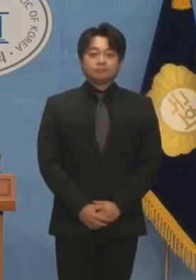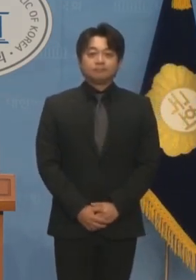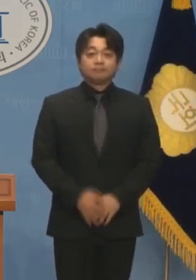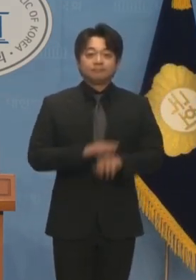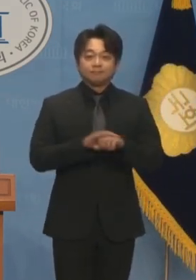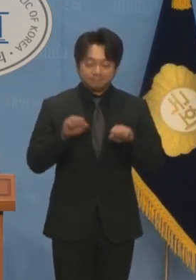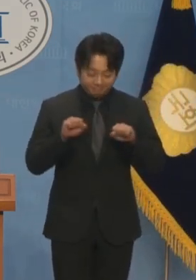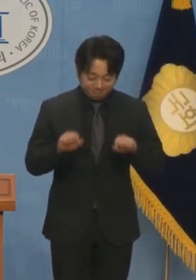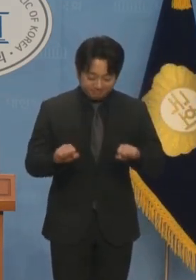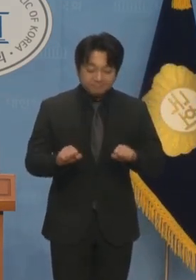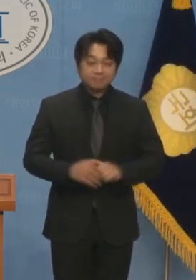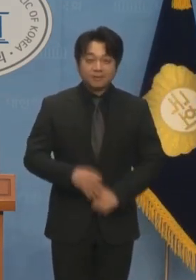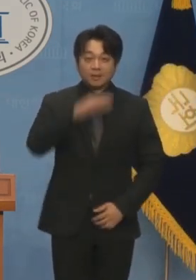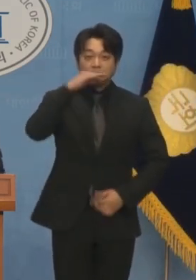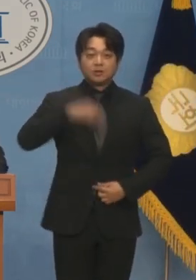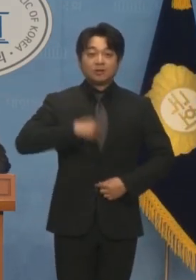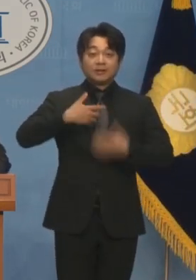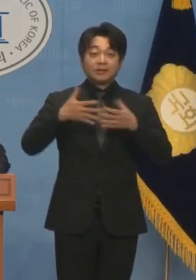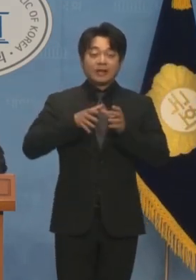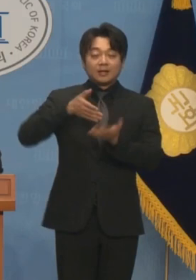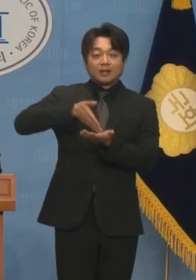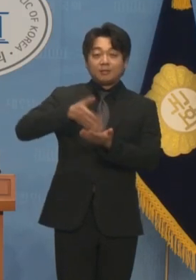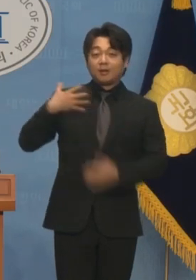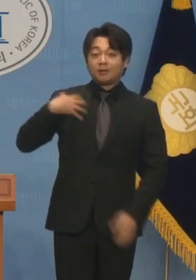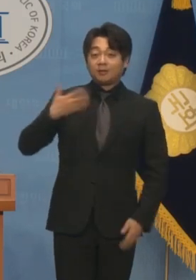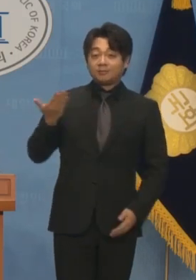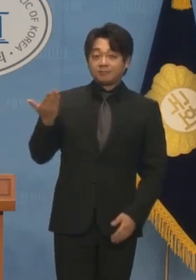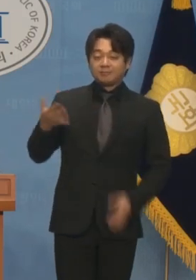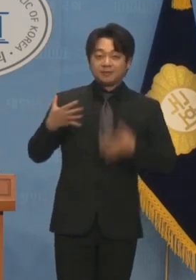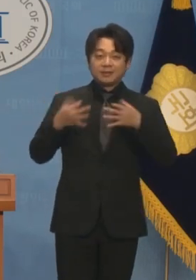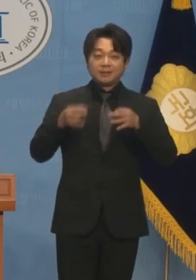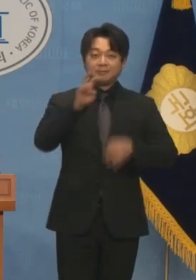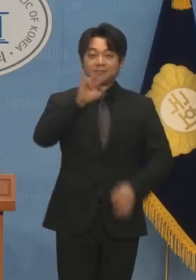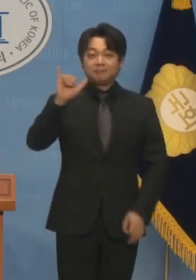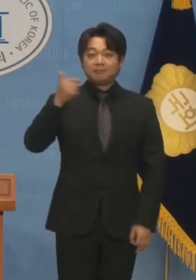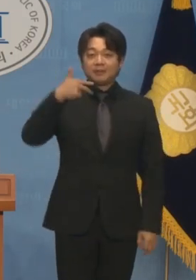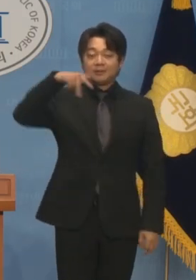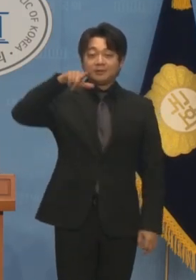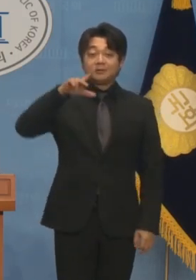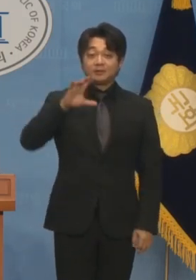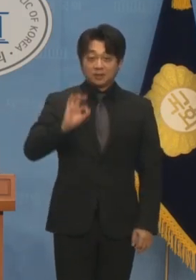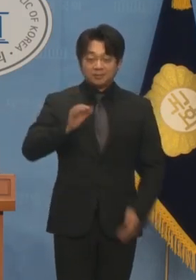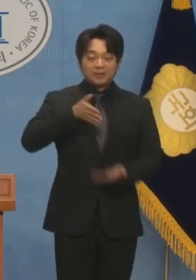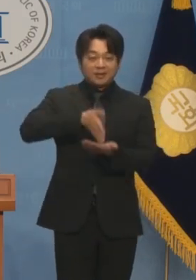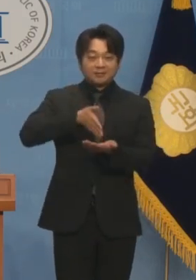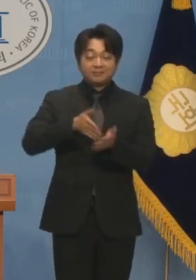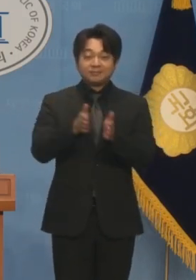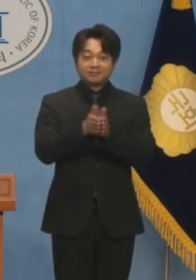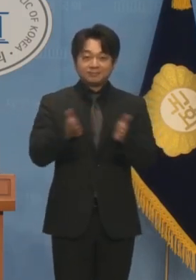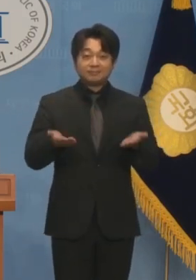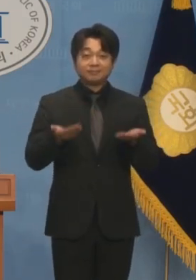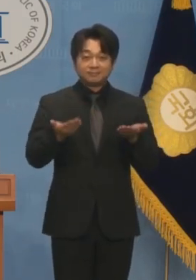네, 안녕하십니까. 녹색정의당 대변인 김민정입니다. 브리핑 시작하겠습니다.